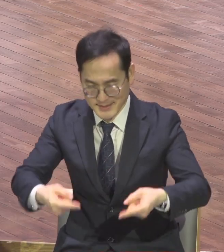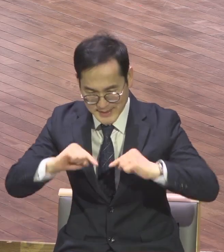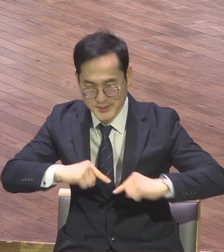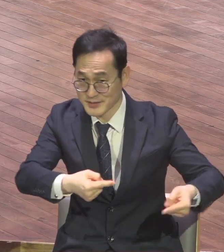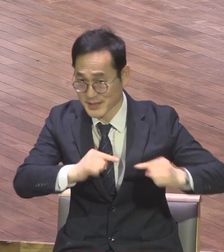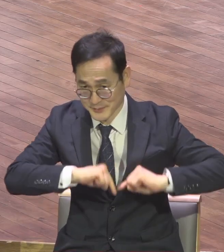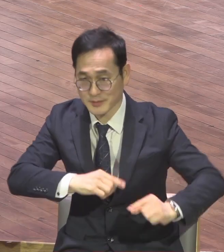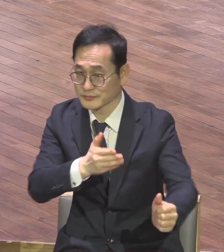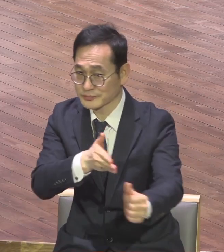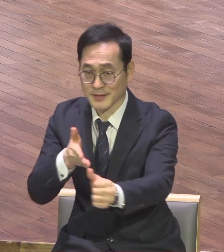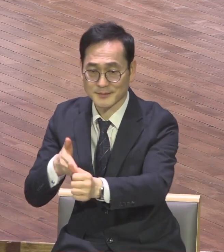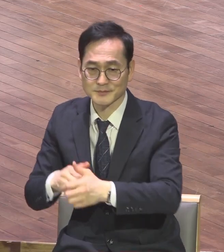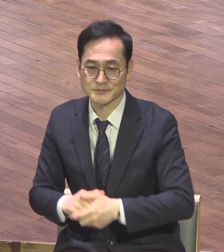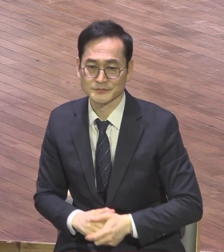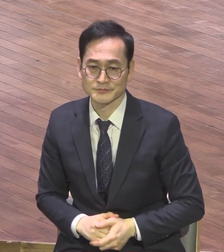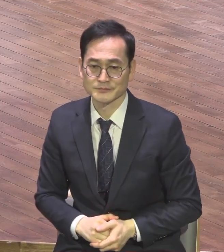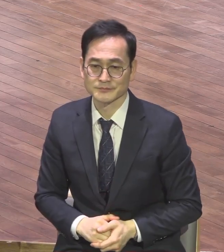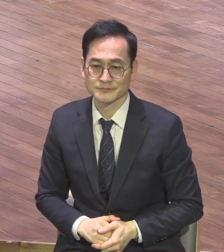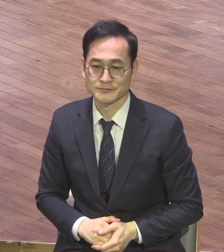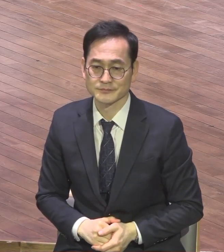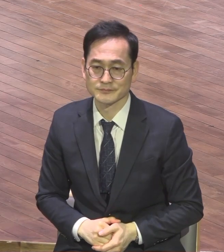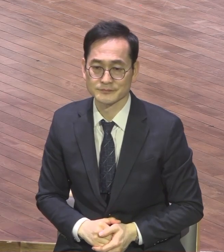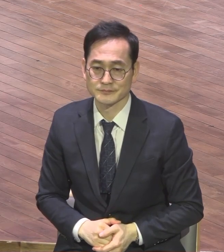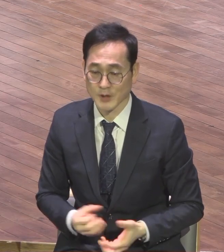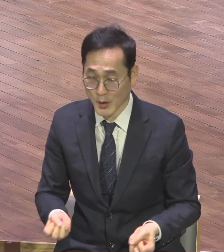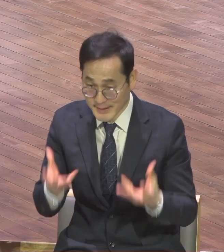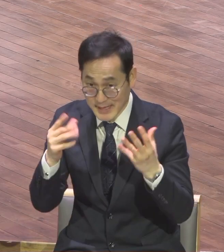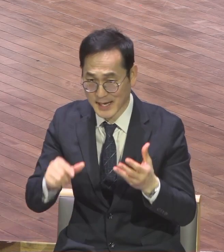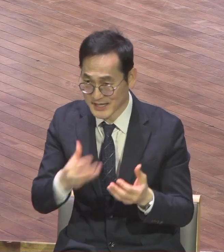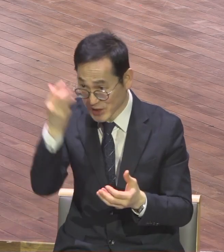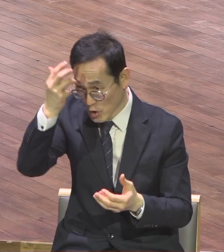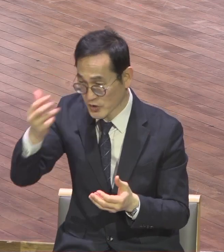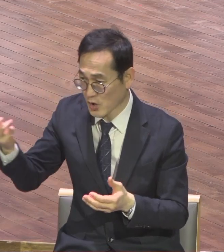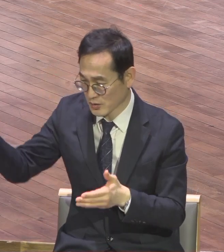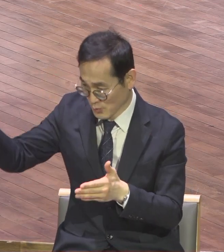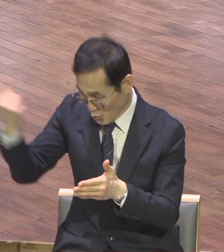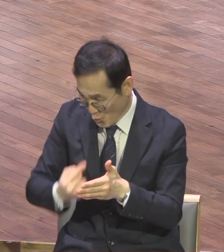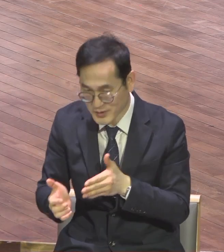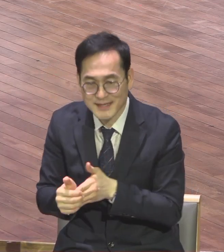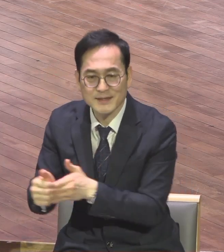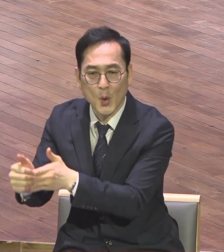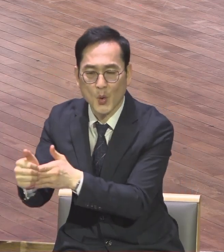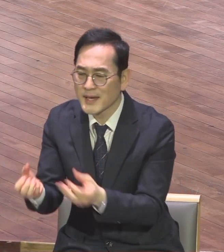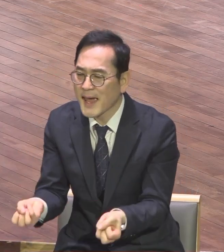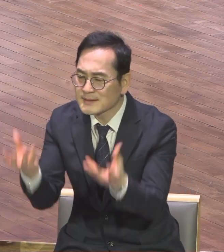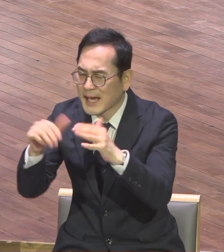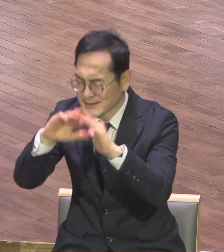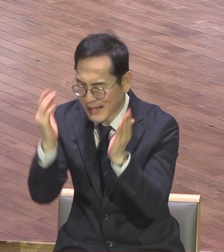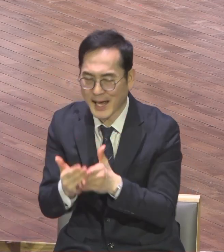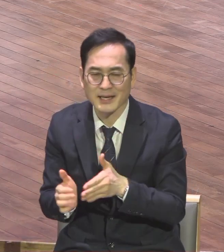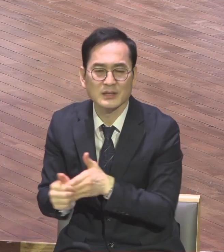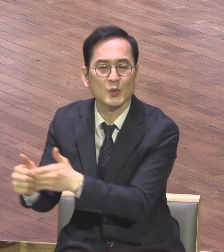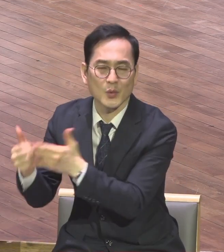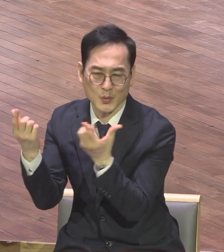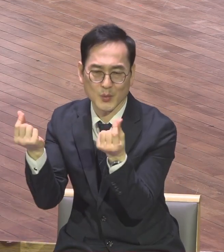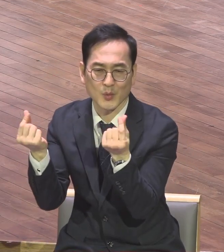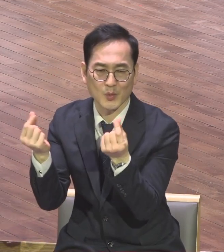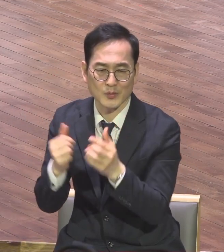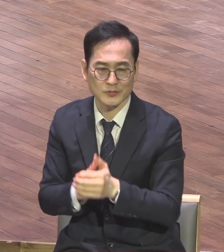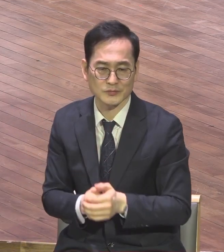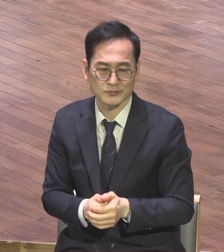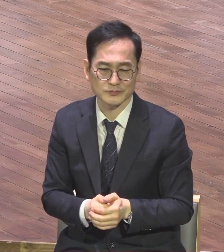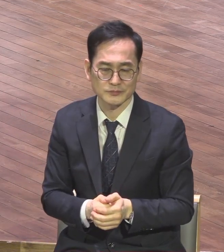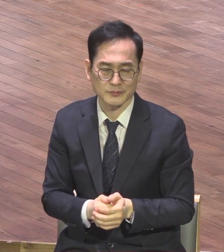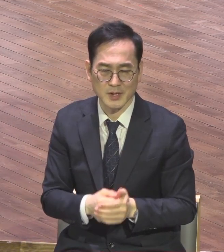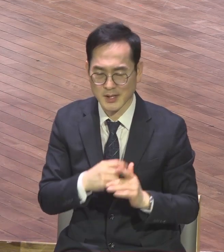것들 적어도 우리 여운교회 모든 성령 역사예요. 성령 인도입니다. 성령 작품이에요. 그러니까 전부 다